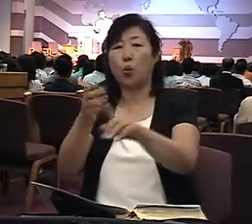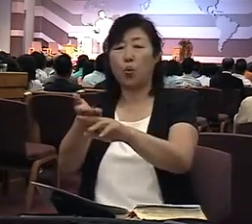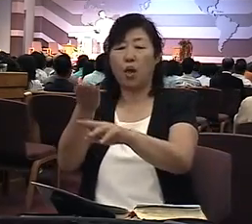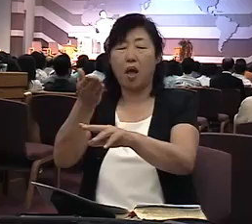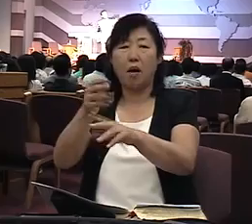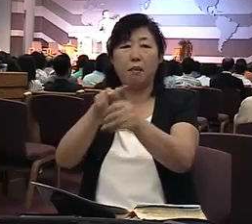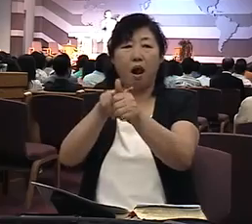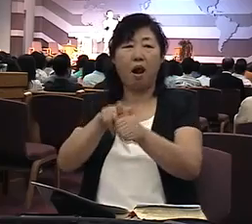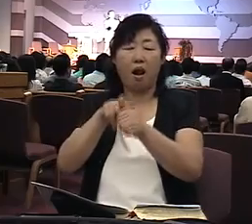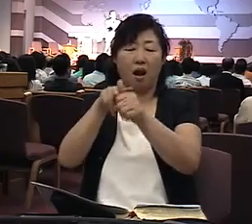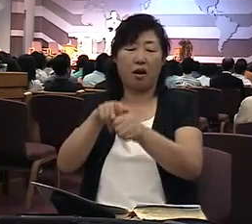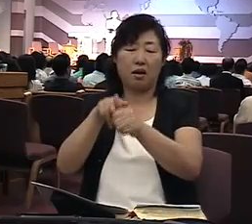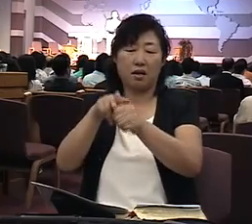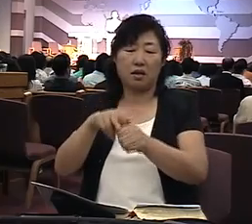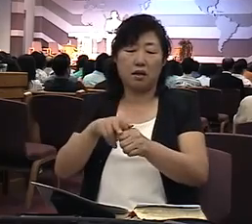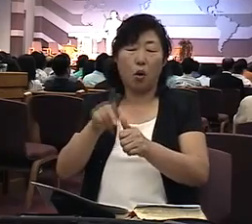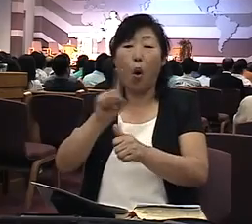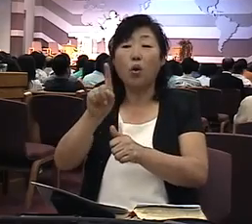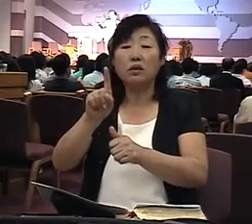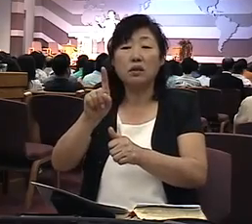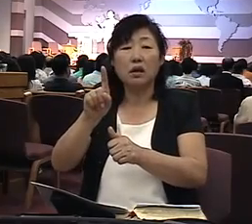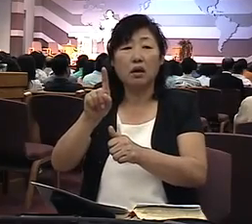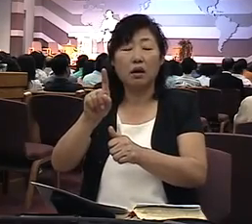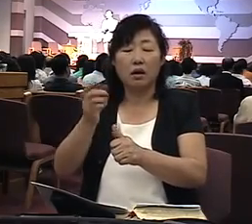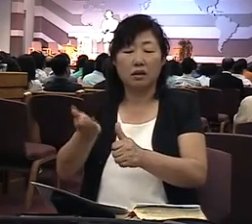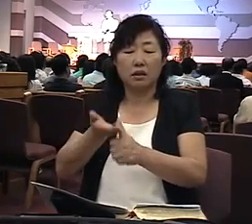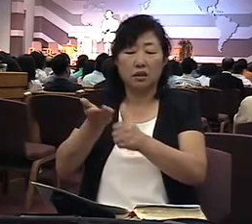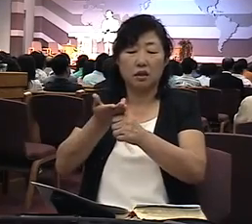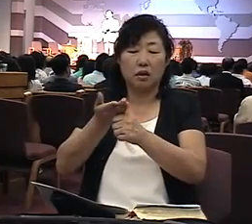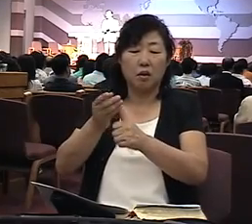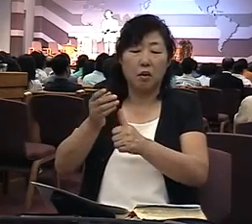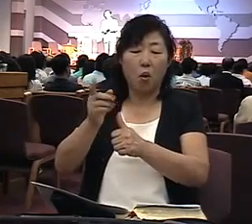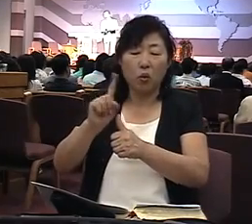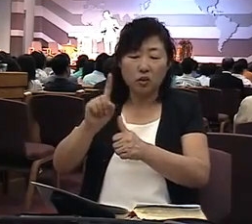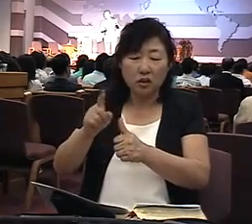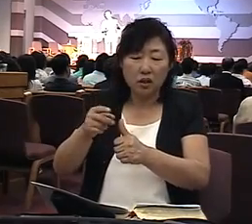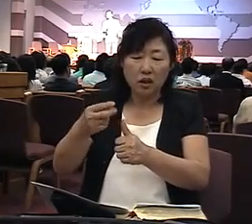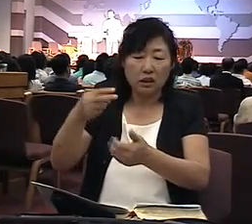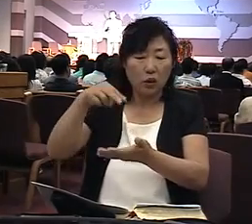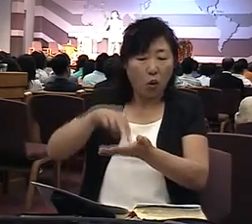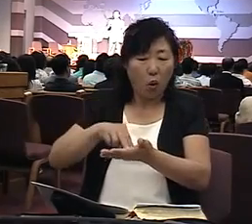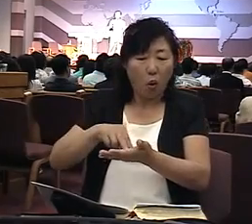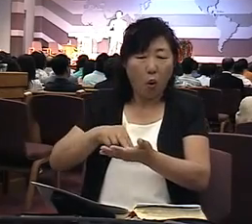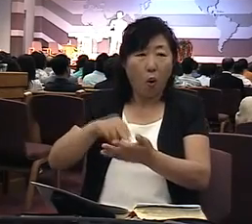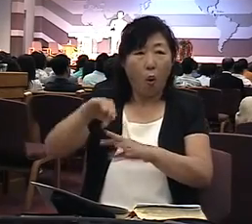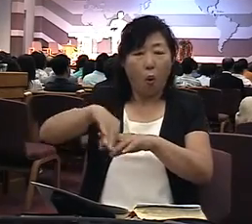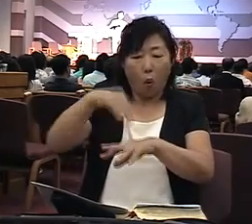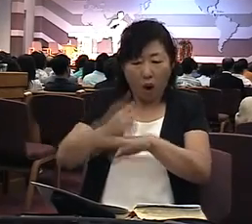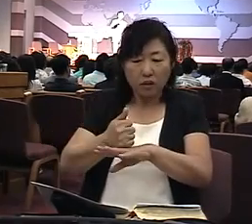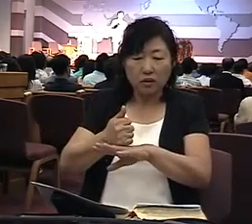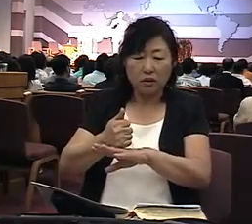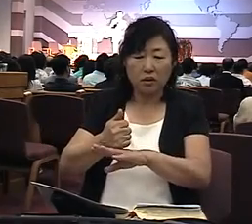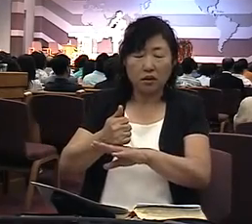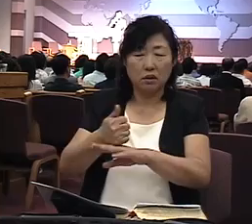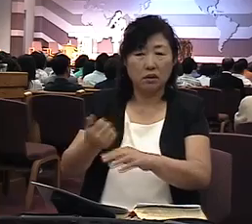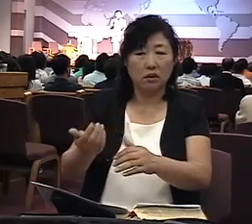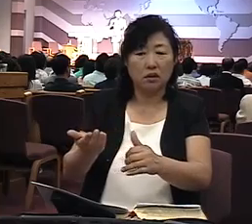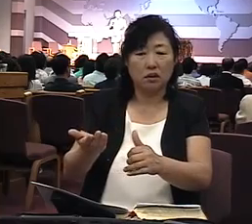말들이 어떻게 양육되는가, 말들이 어떻게 세워지는가. 왕을 태우는 말은 다르잖아요. 우리가 한번